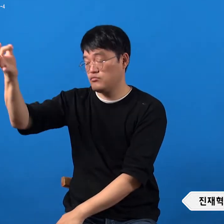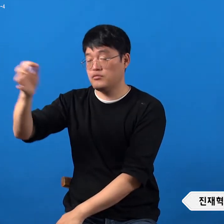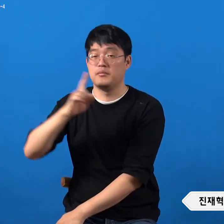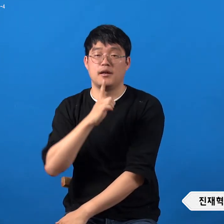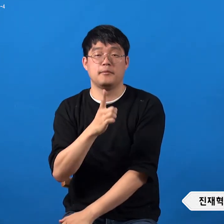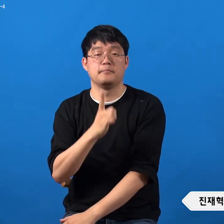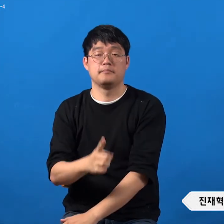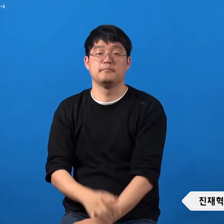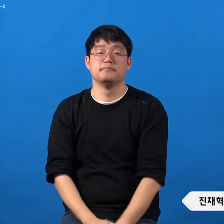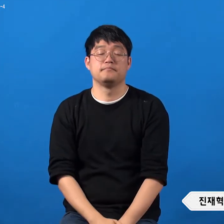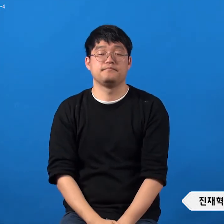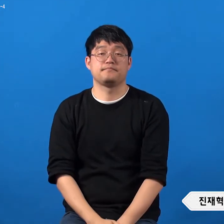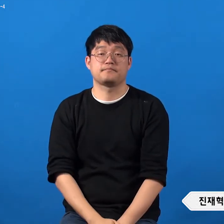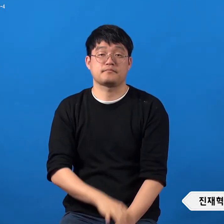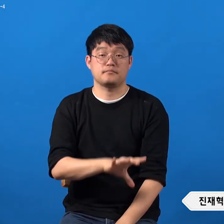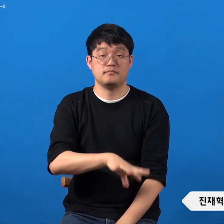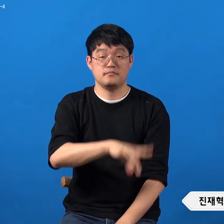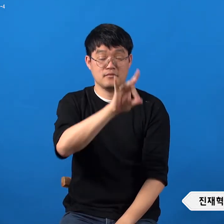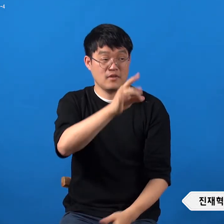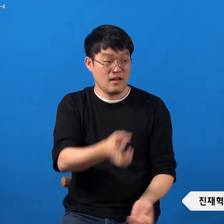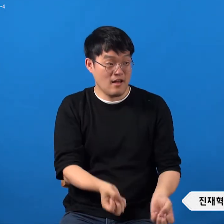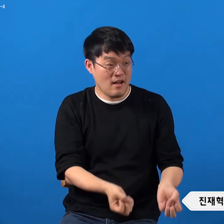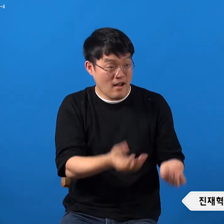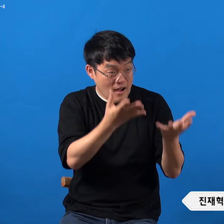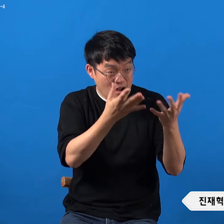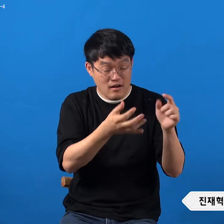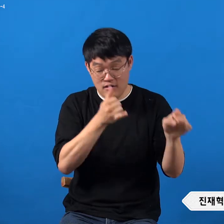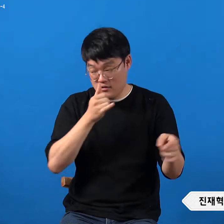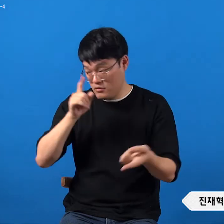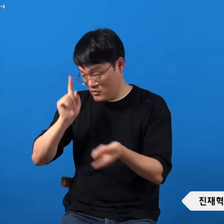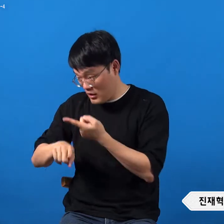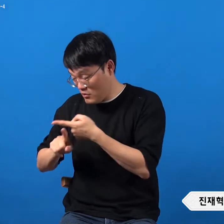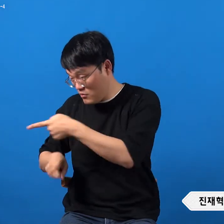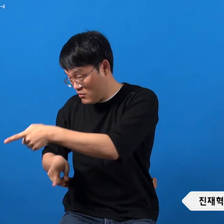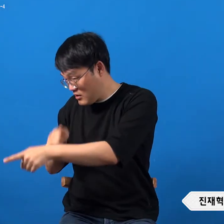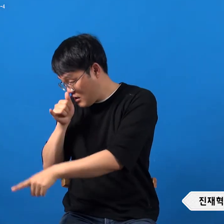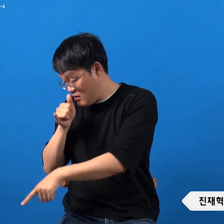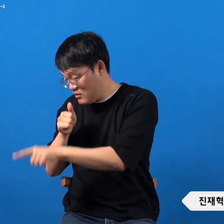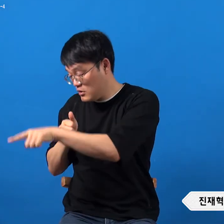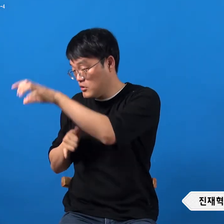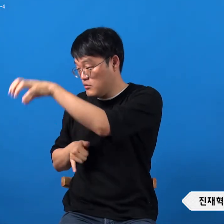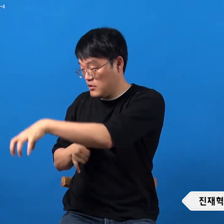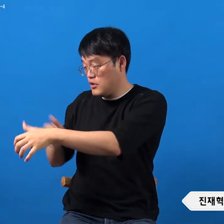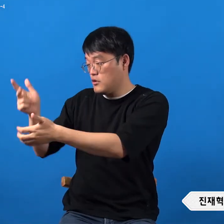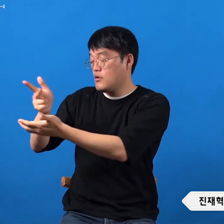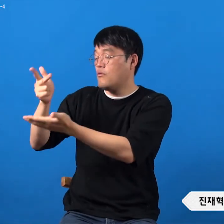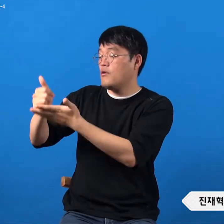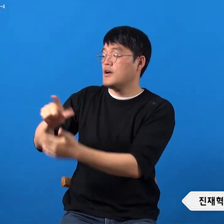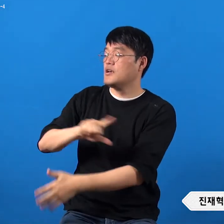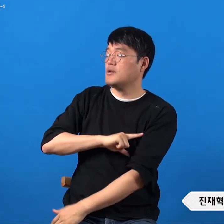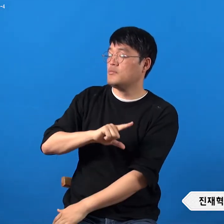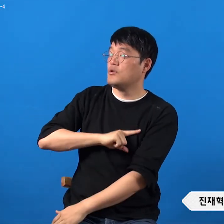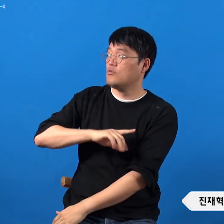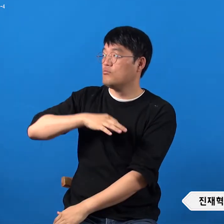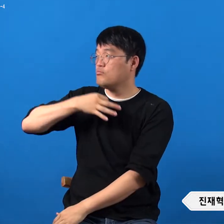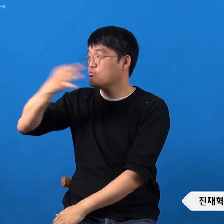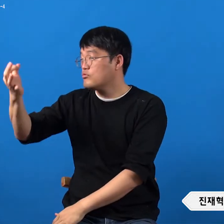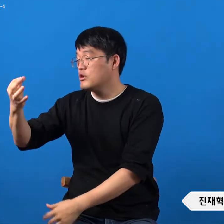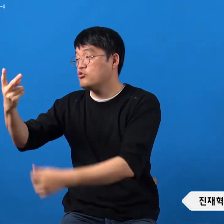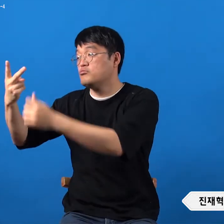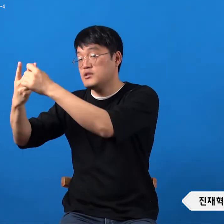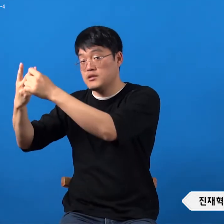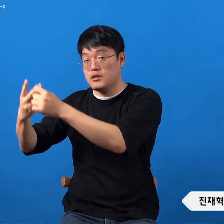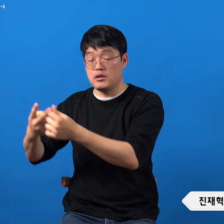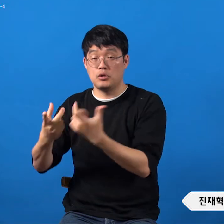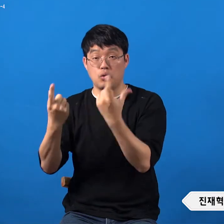불렀더라. 처음에 쌓았던 제단이 그대로 남아 있습니다. 그 제단에 여호와의 이름을 불렀다고 말합니다.